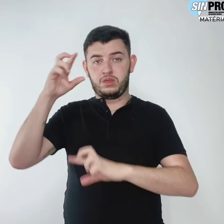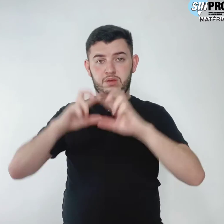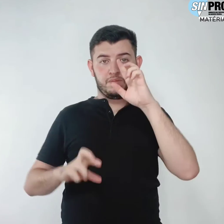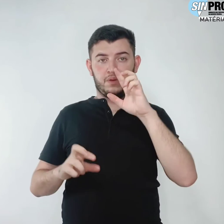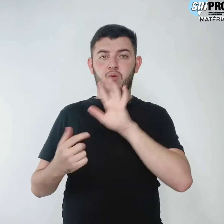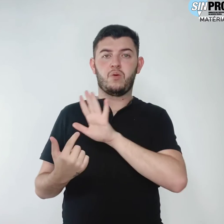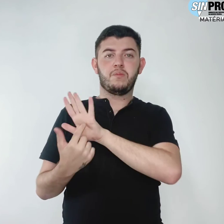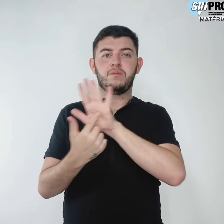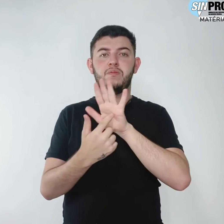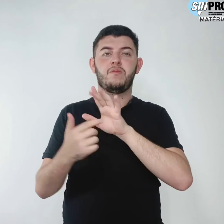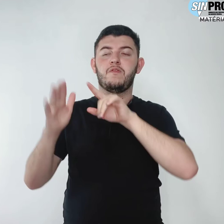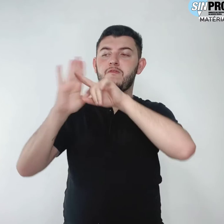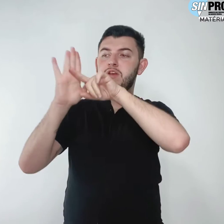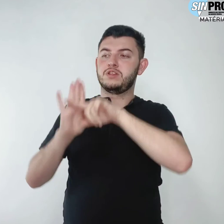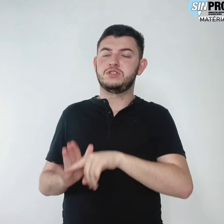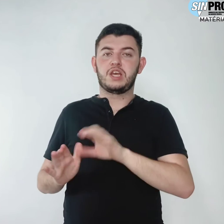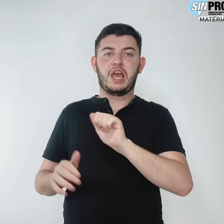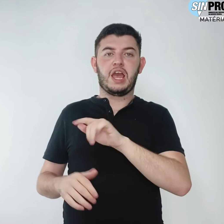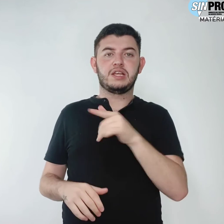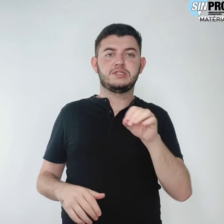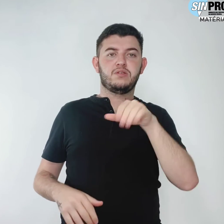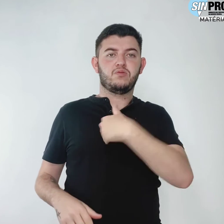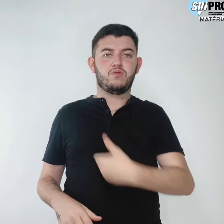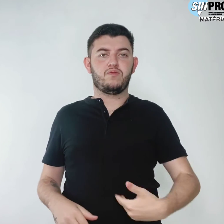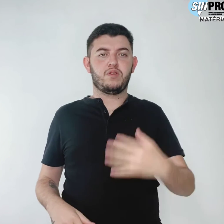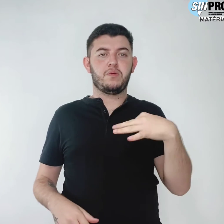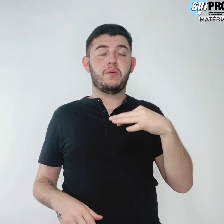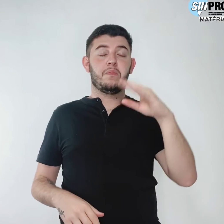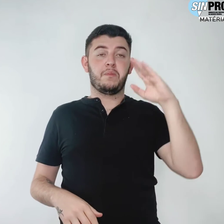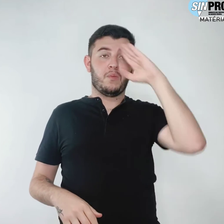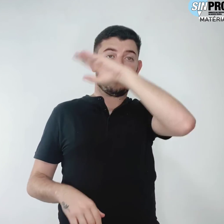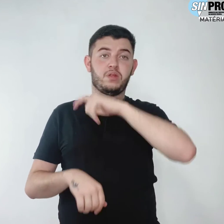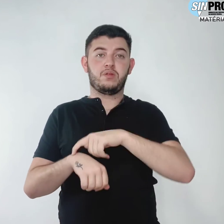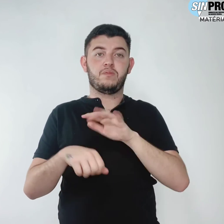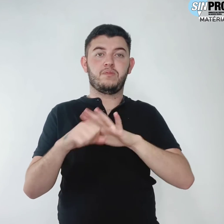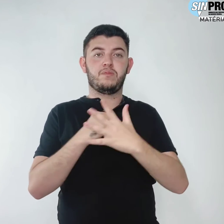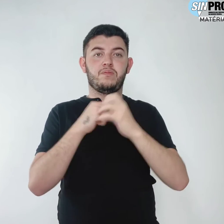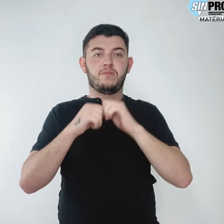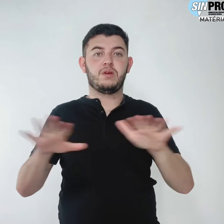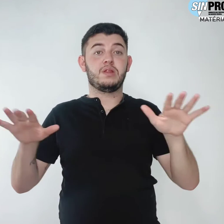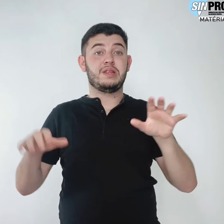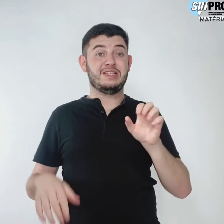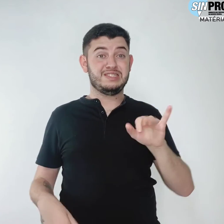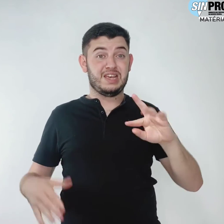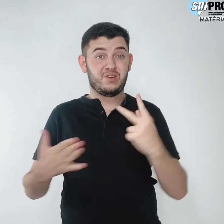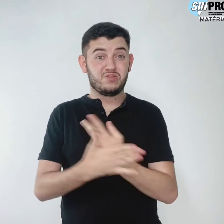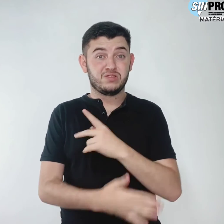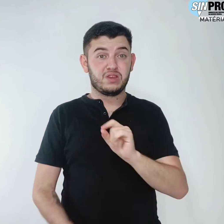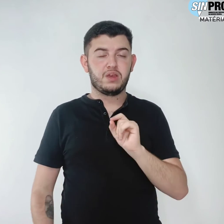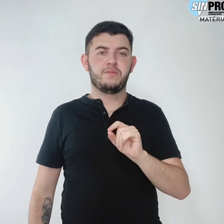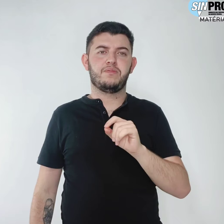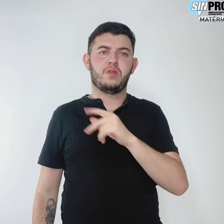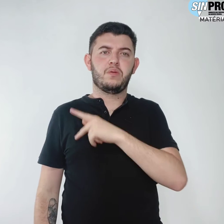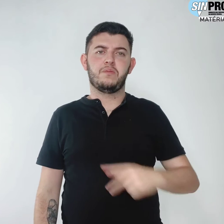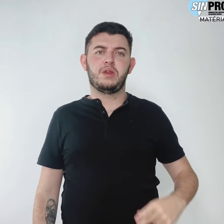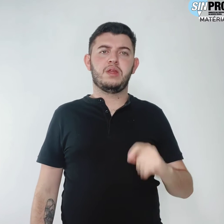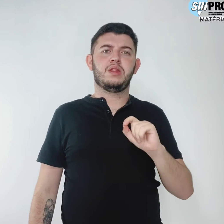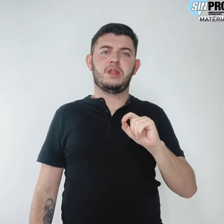para apurar as ações e omissões do governo Bolsonaro no combate à pandemia. E, caso o presidente